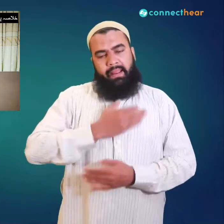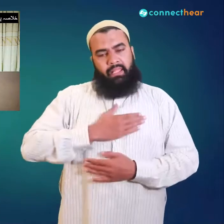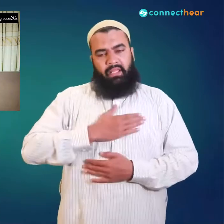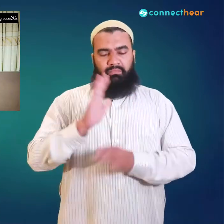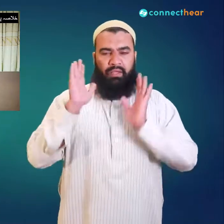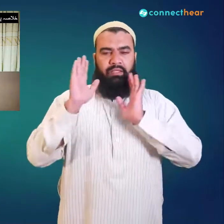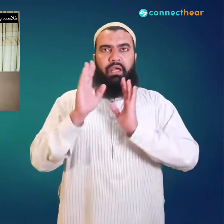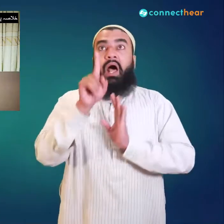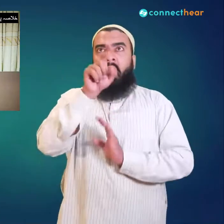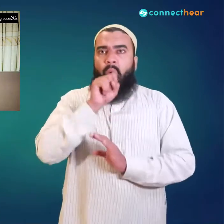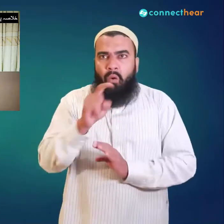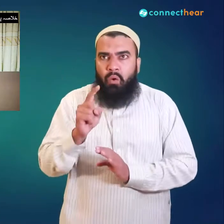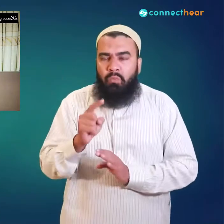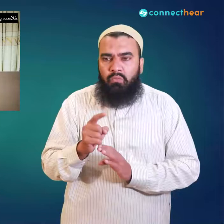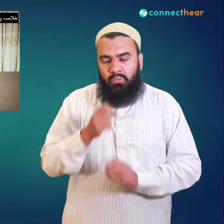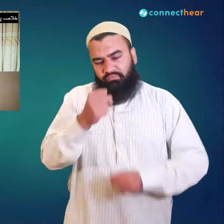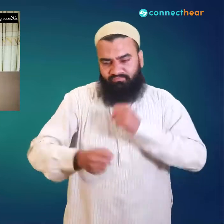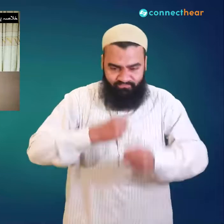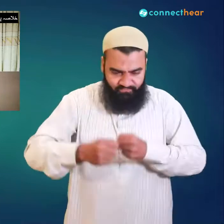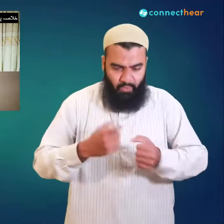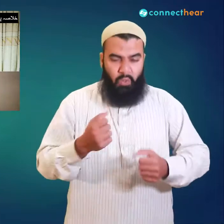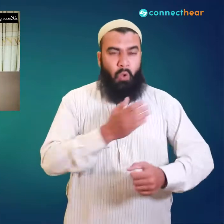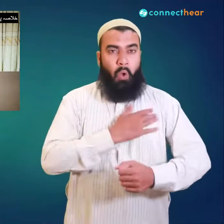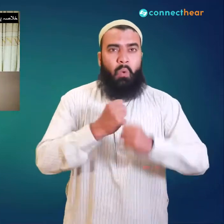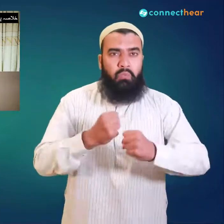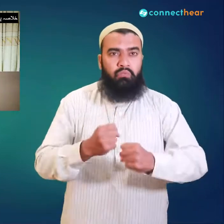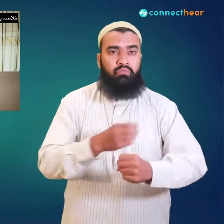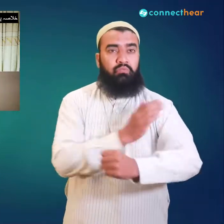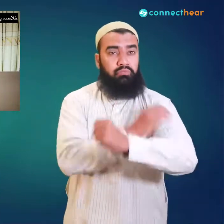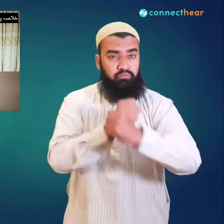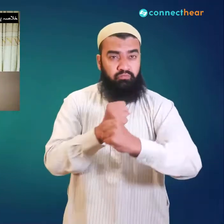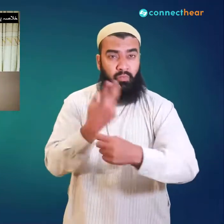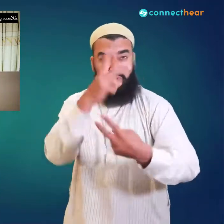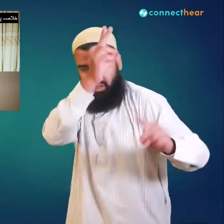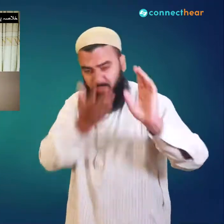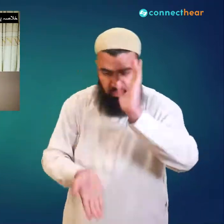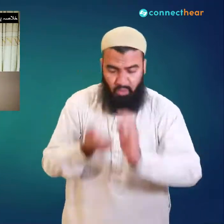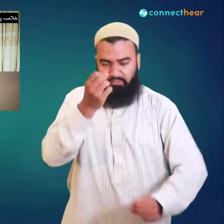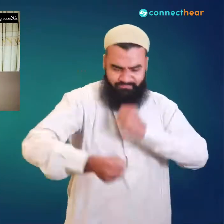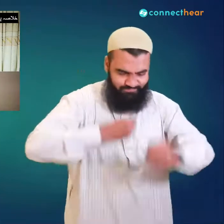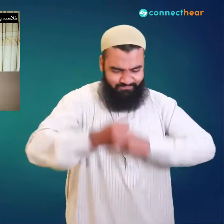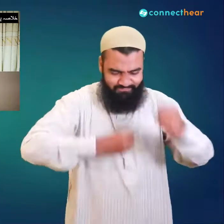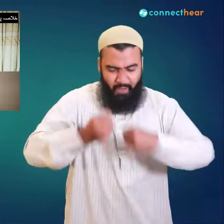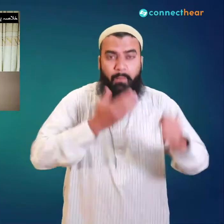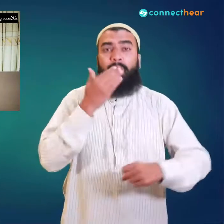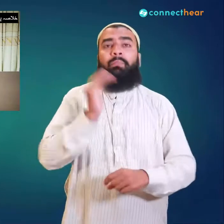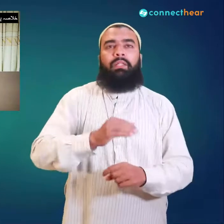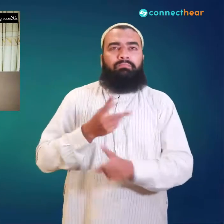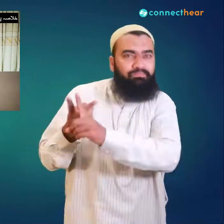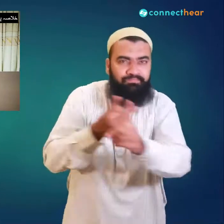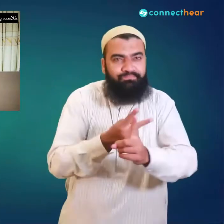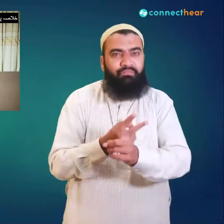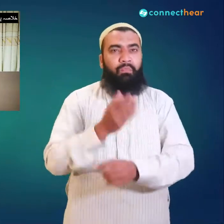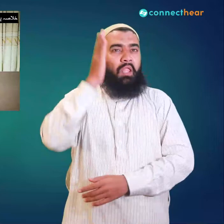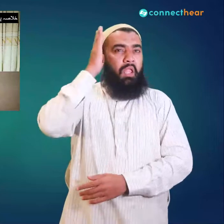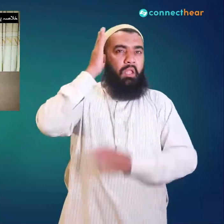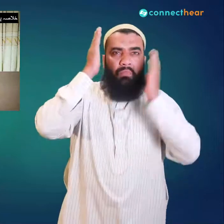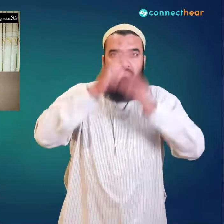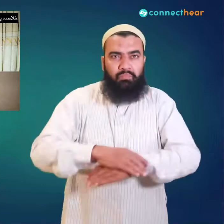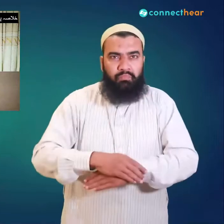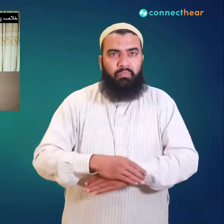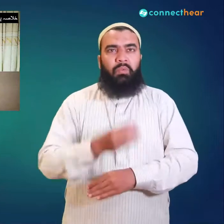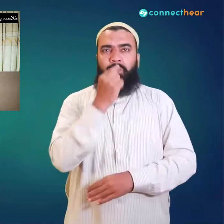زیادہ لگ جانا اور محنت اور کوشش کرنا، جب یہ نہیں کیا تو پھر اللہ رب العزت نے ان سے وہ